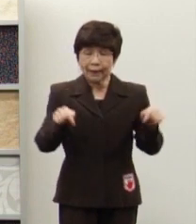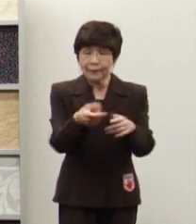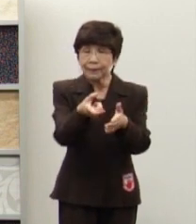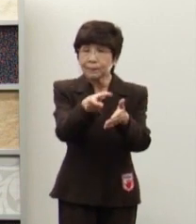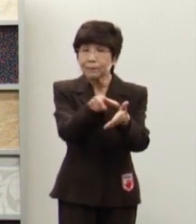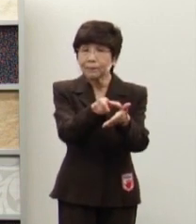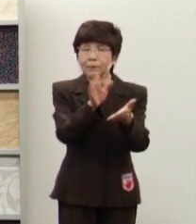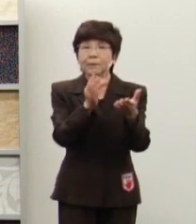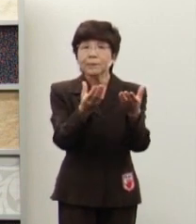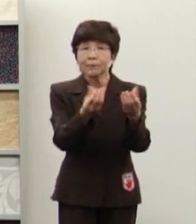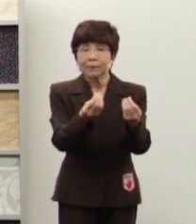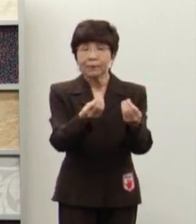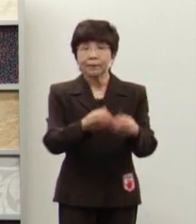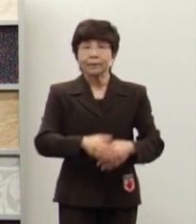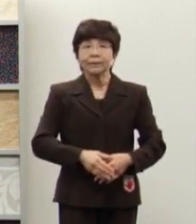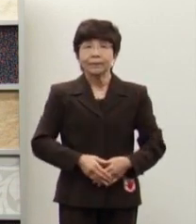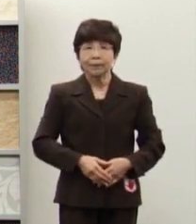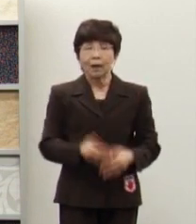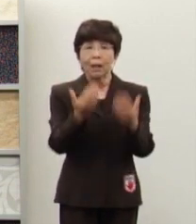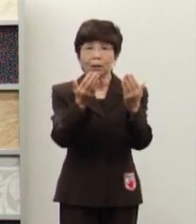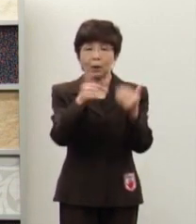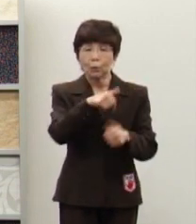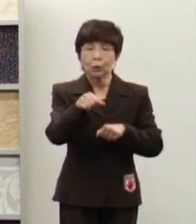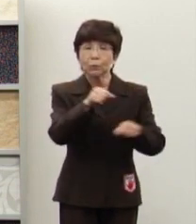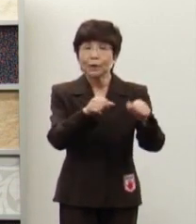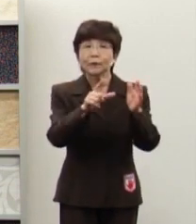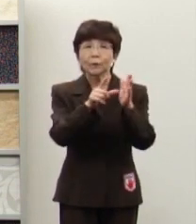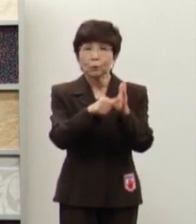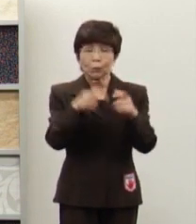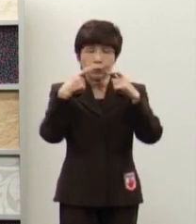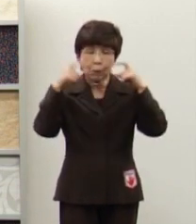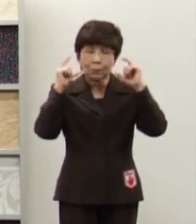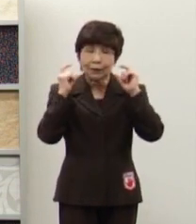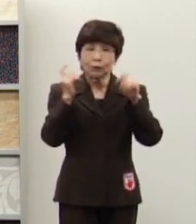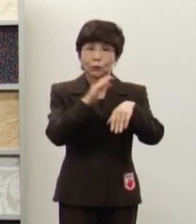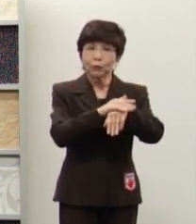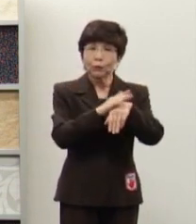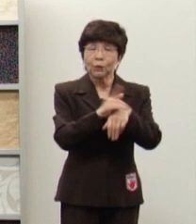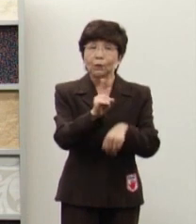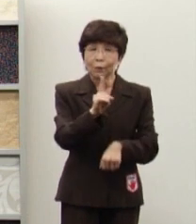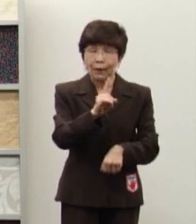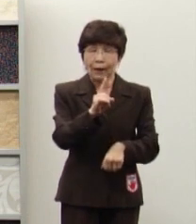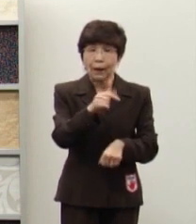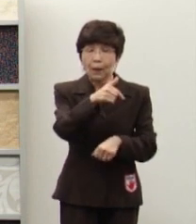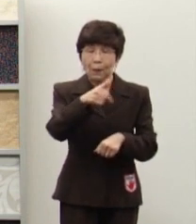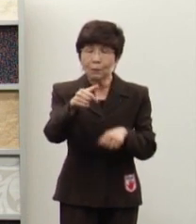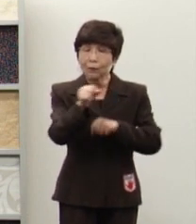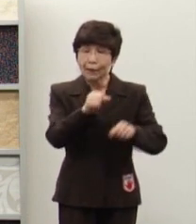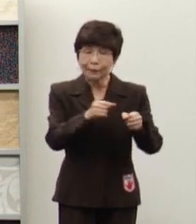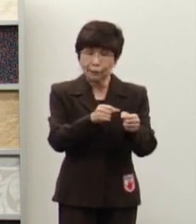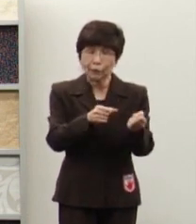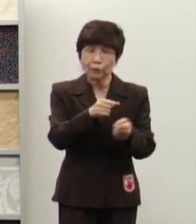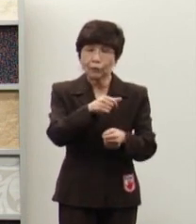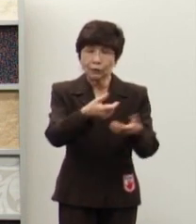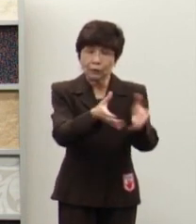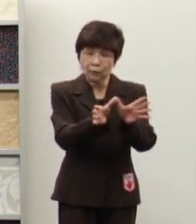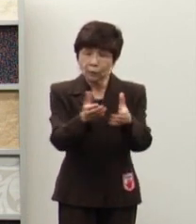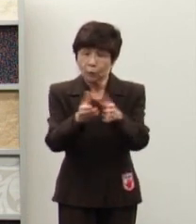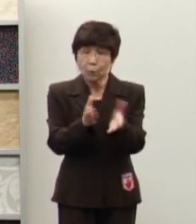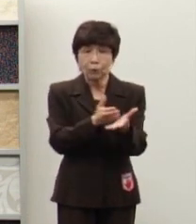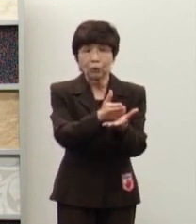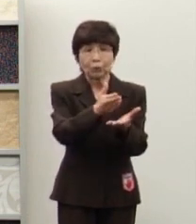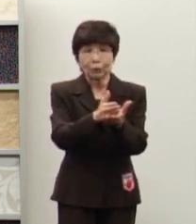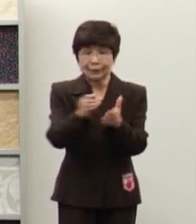また学校の部活動中におけるマスクの着用のあり方につきましても、部活動の種類や対応、場面に即